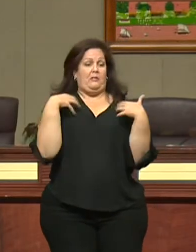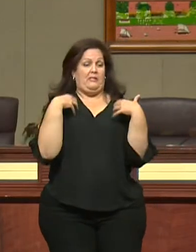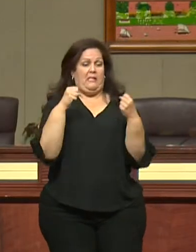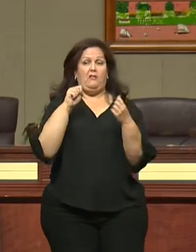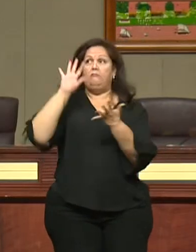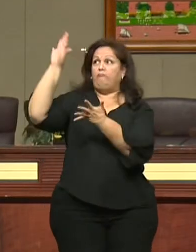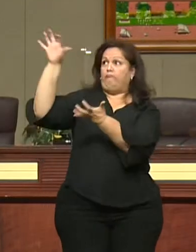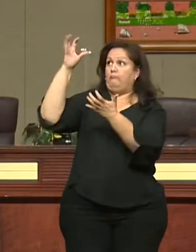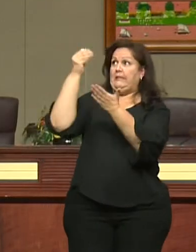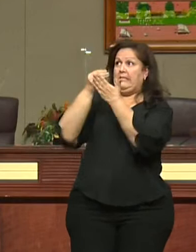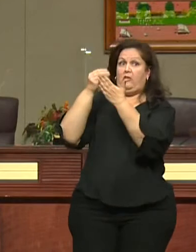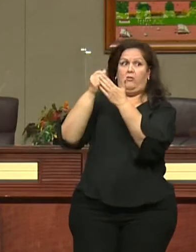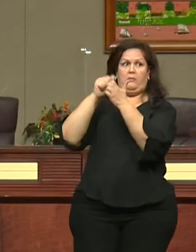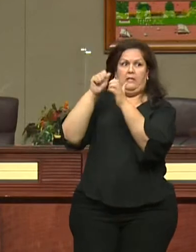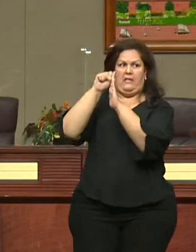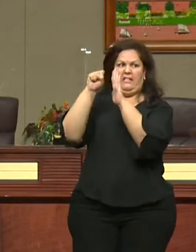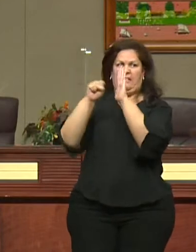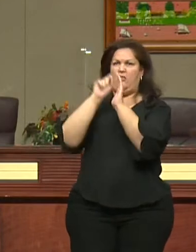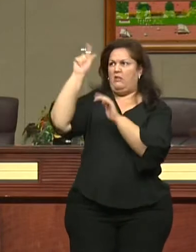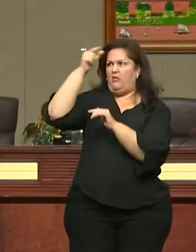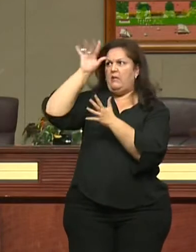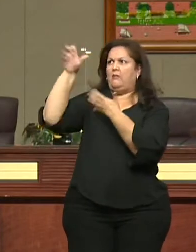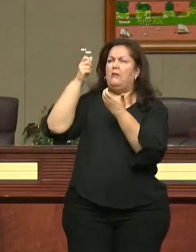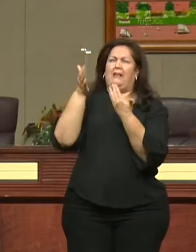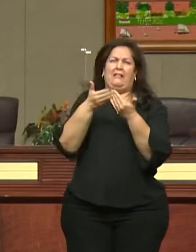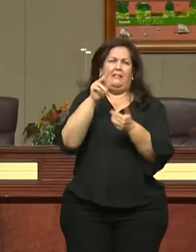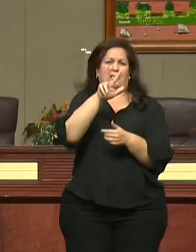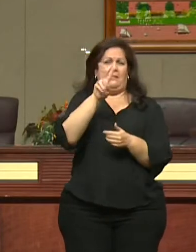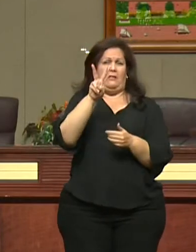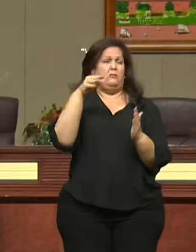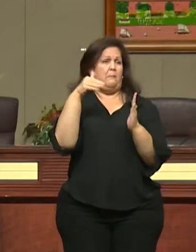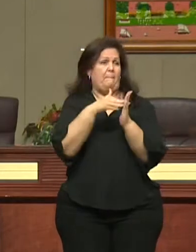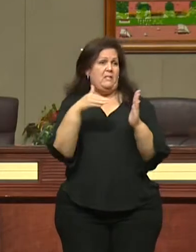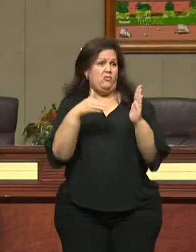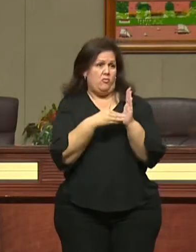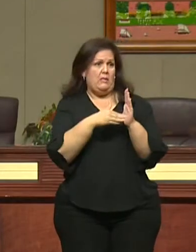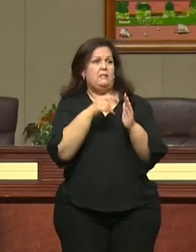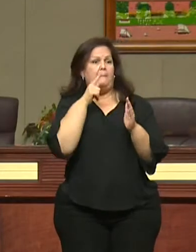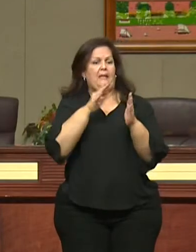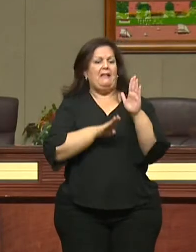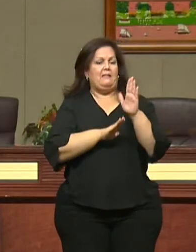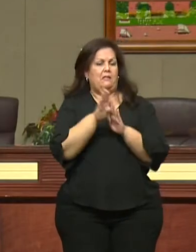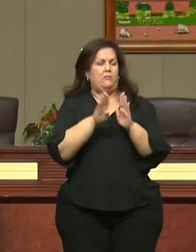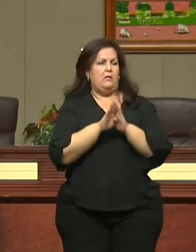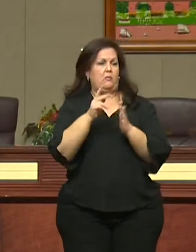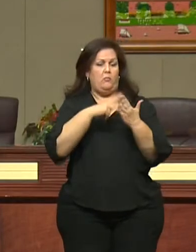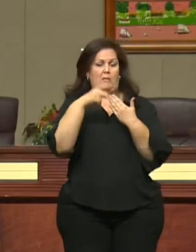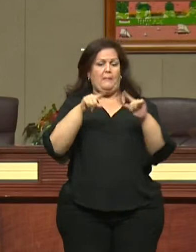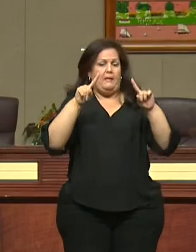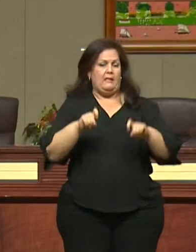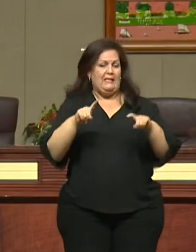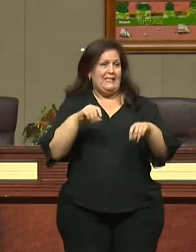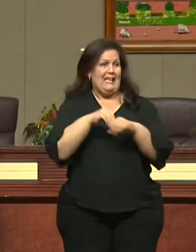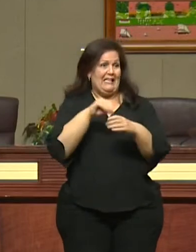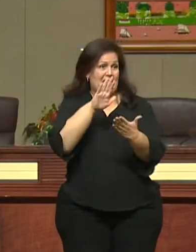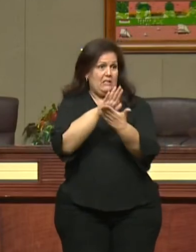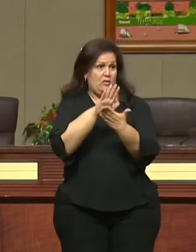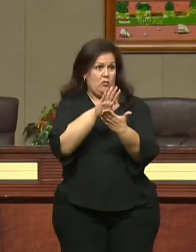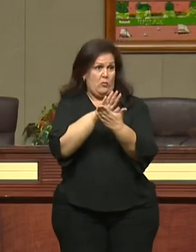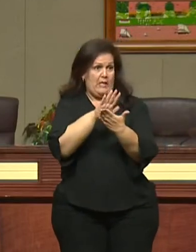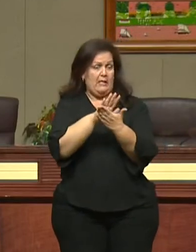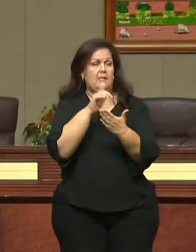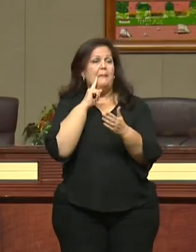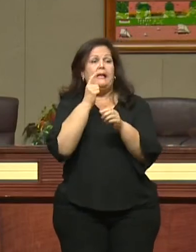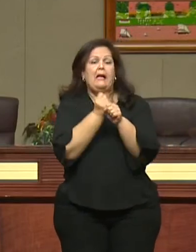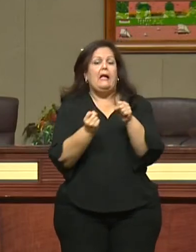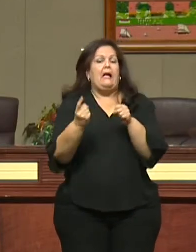adicionales del Estado, cerca de 32 millones, para desarrollar un programa de testing en las escuelas para el